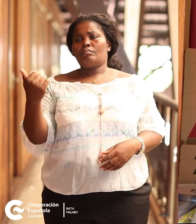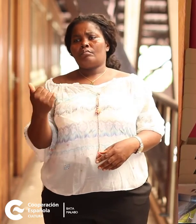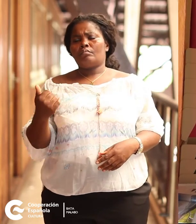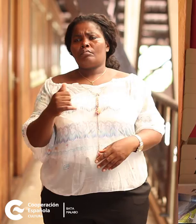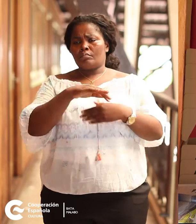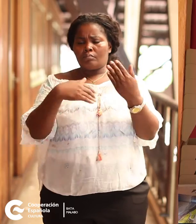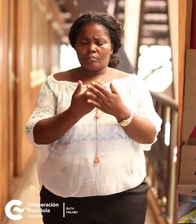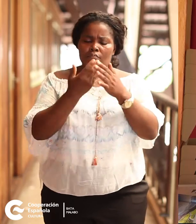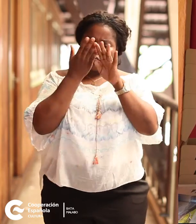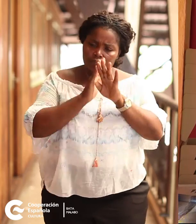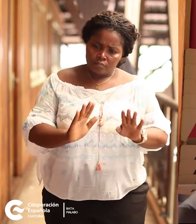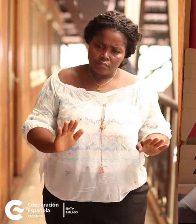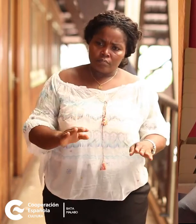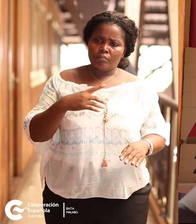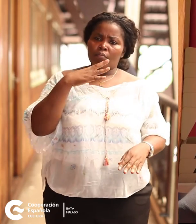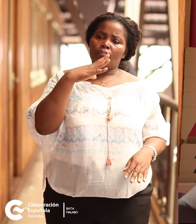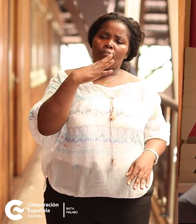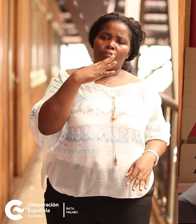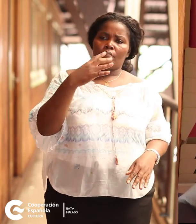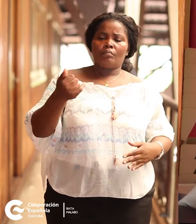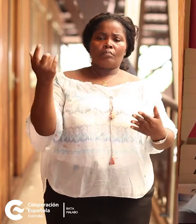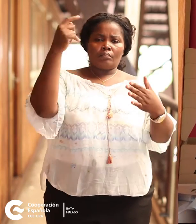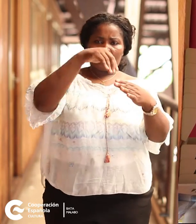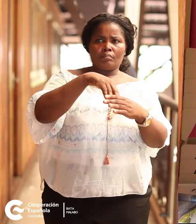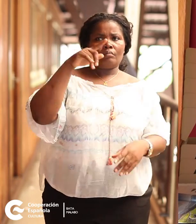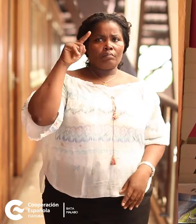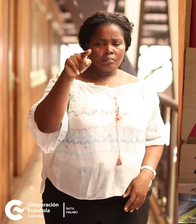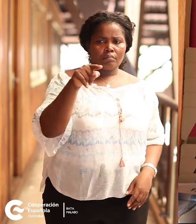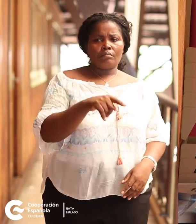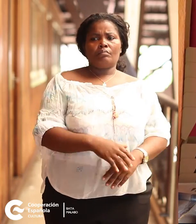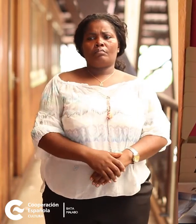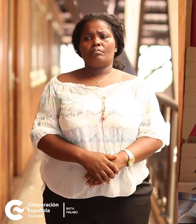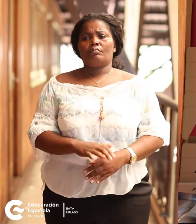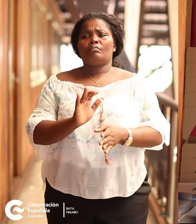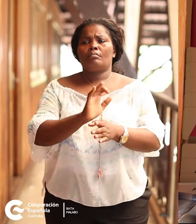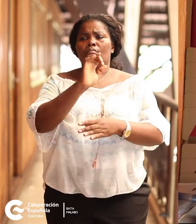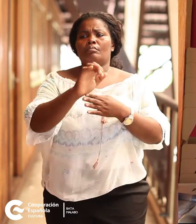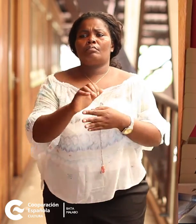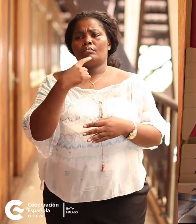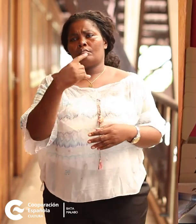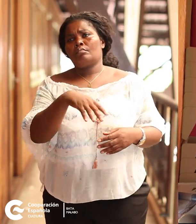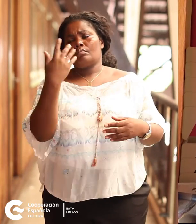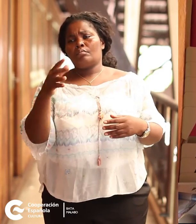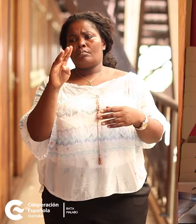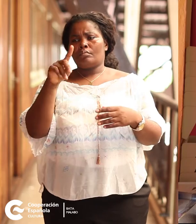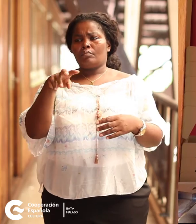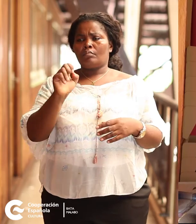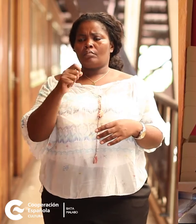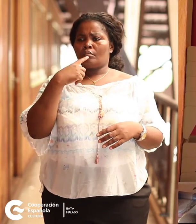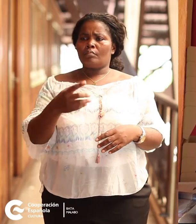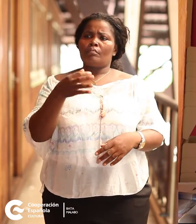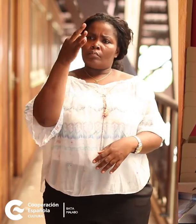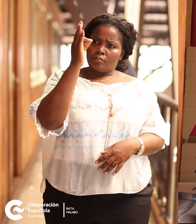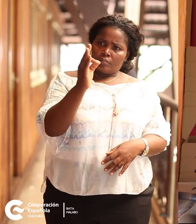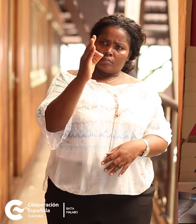importante, y su método pacífico de protesta. Se sumó a él. Después volvió a Alabama,